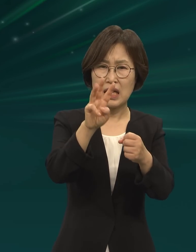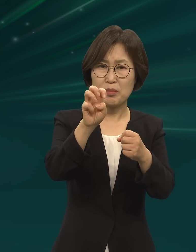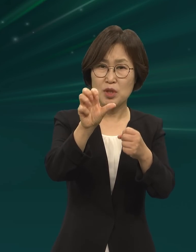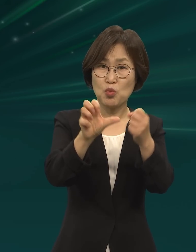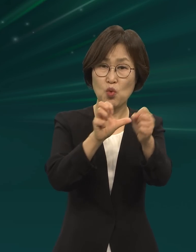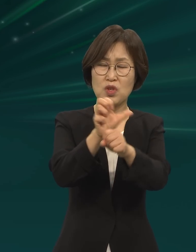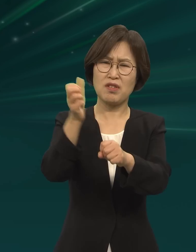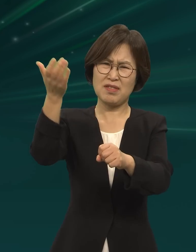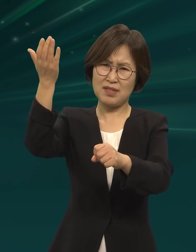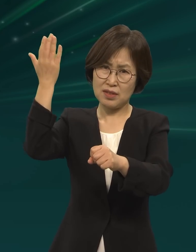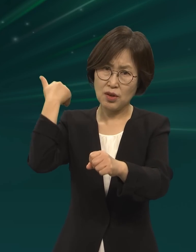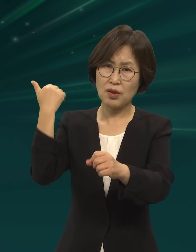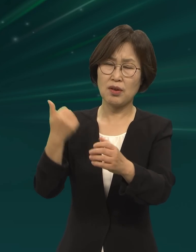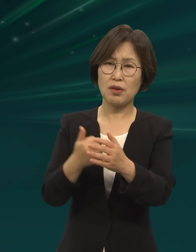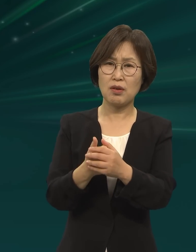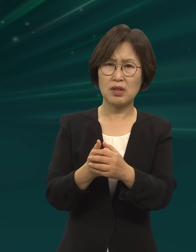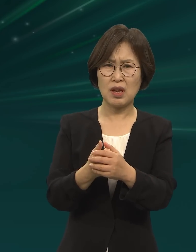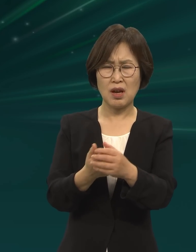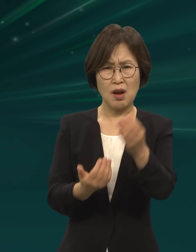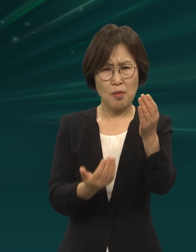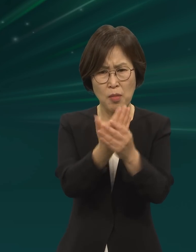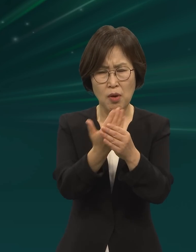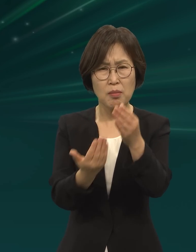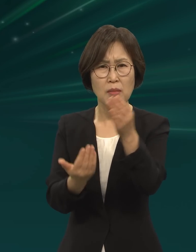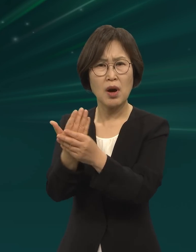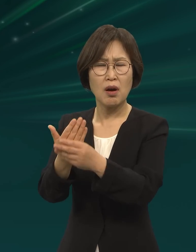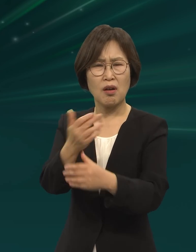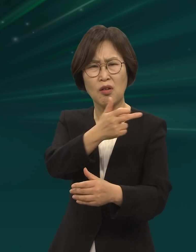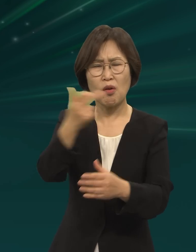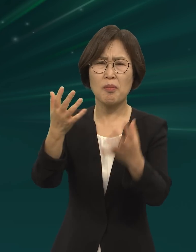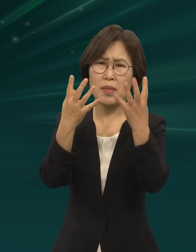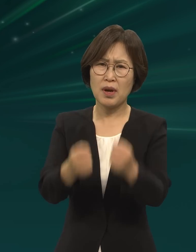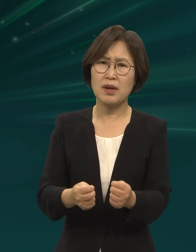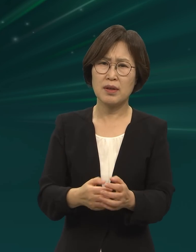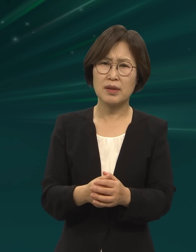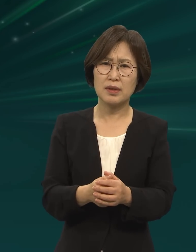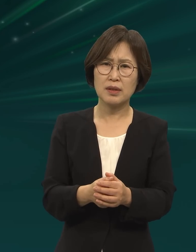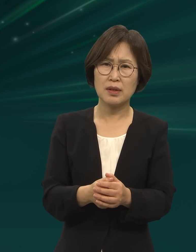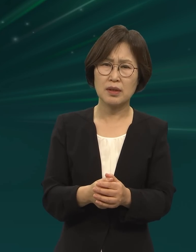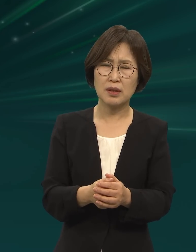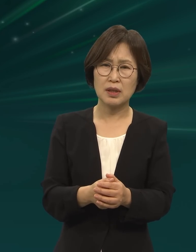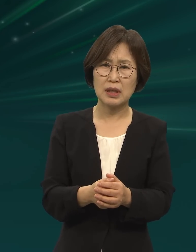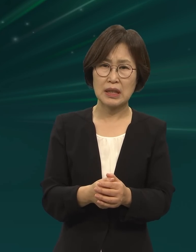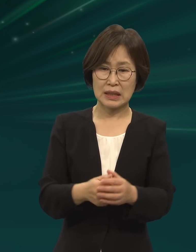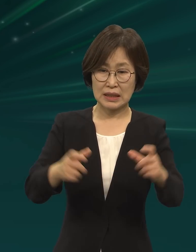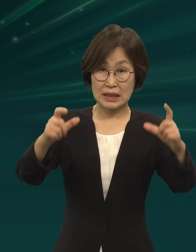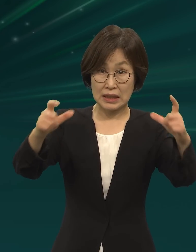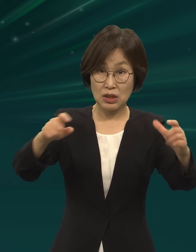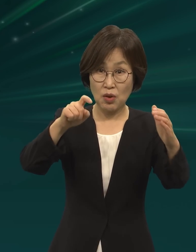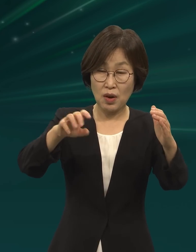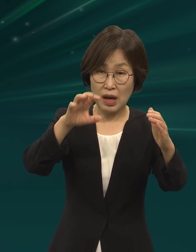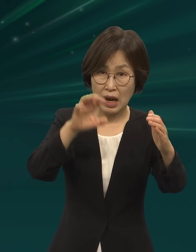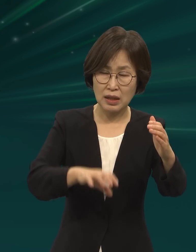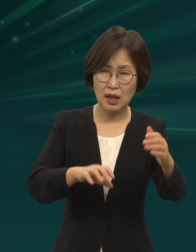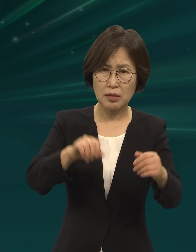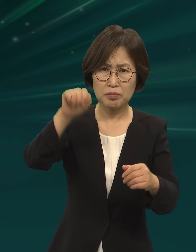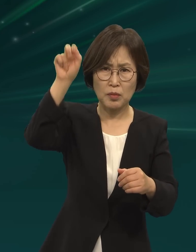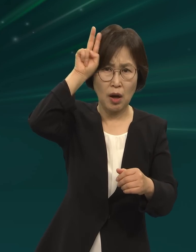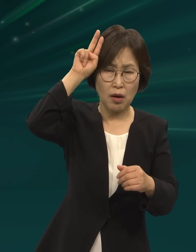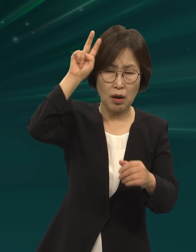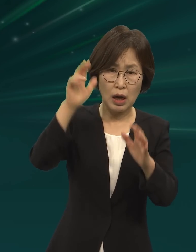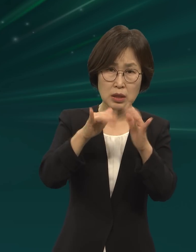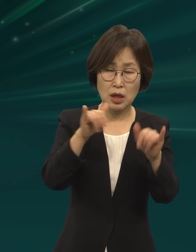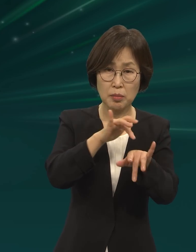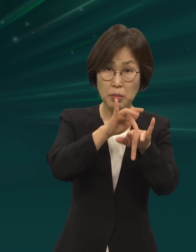전에 그런 사건들이 많았습니다. 그래서 우리 하우라 콜카타에서는 갑자기 사람이